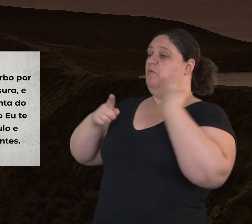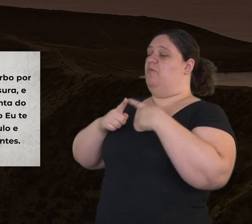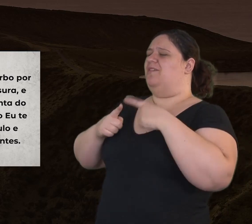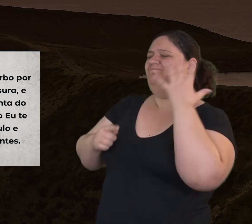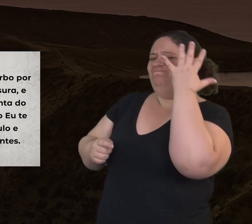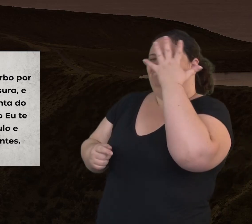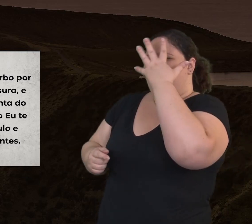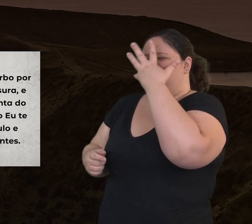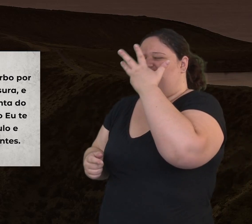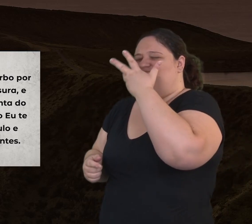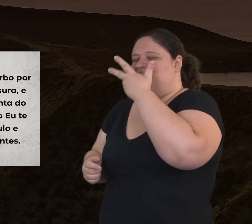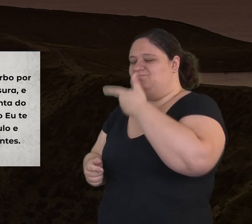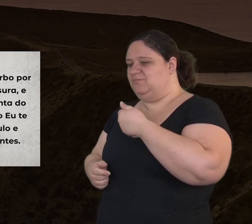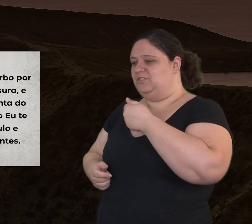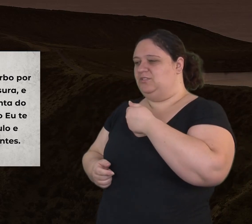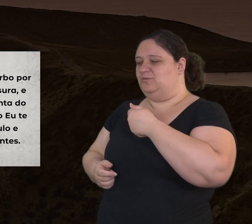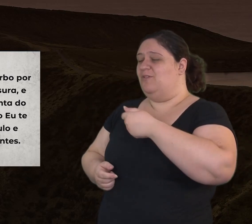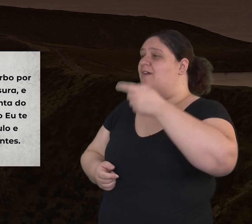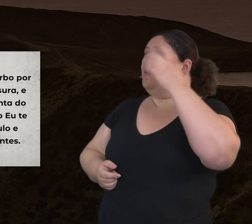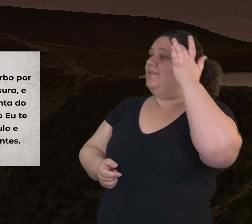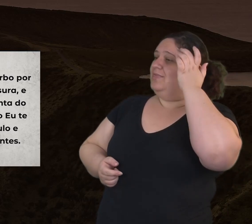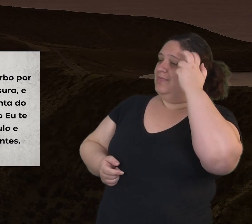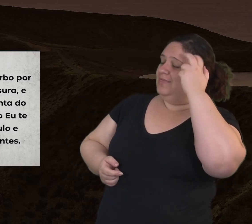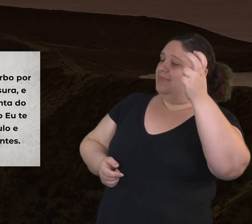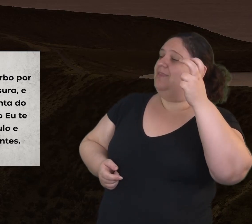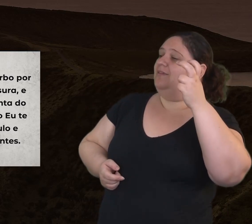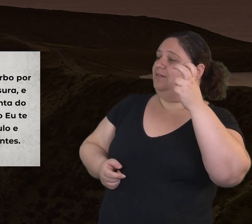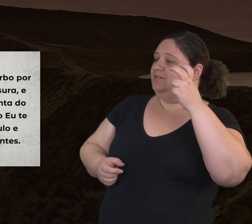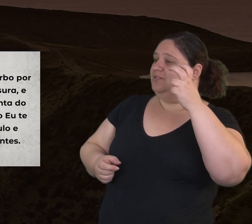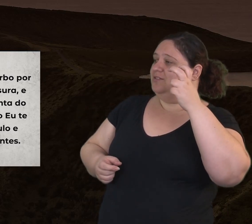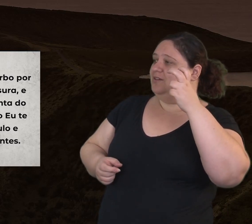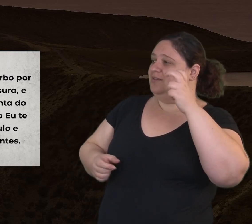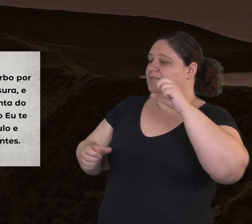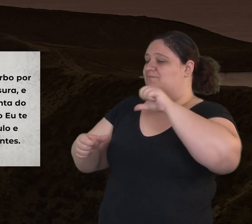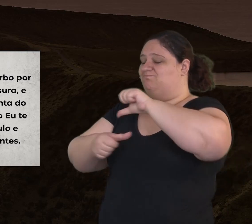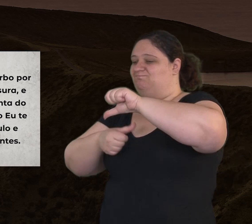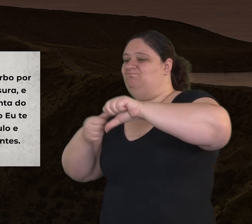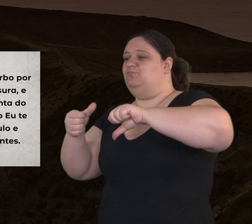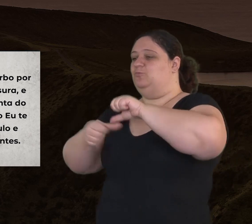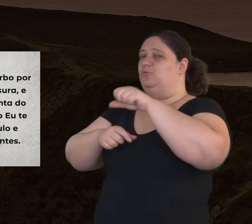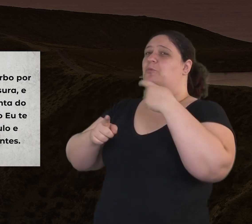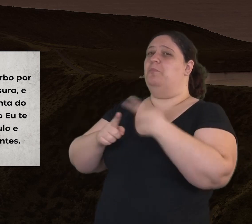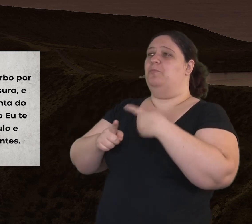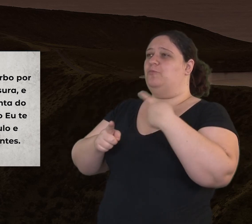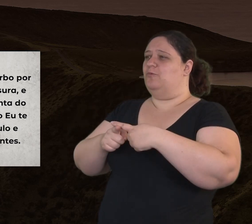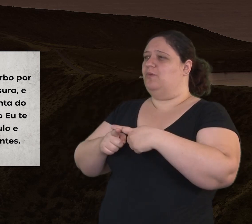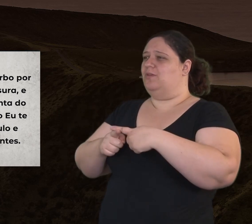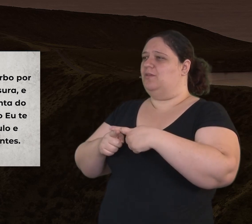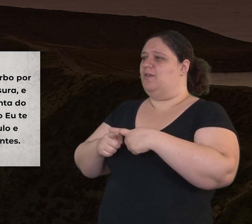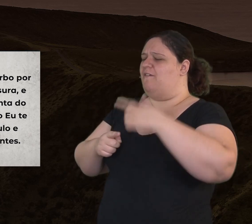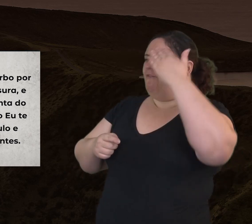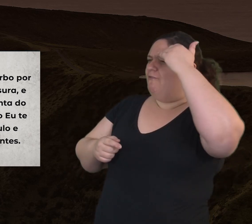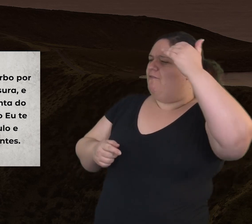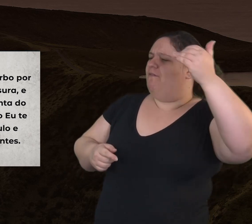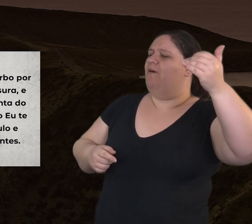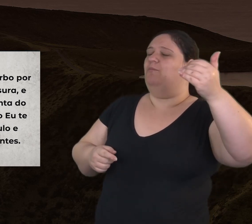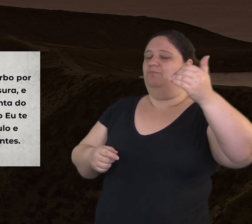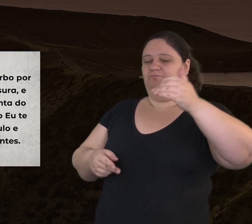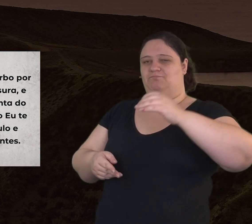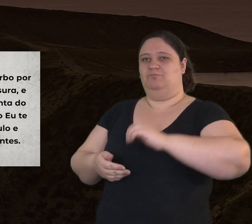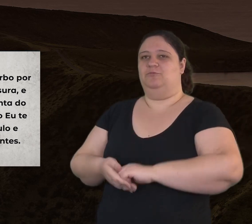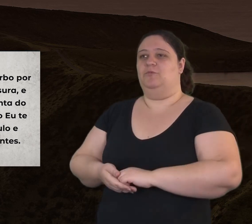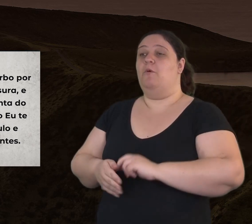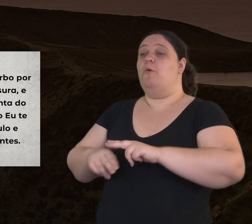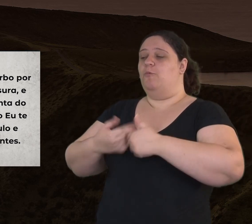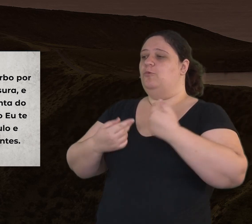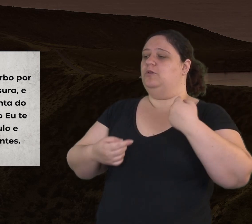e corrompeste a tua sabedoria por conta do teu esplendor e da tua fama. Por